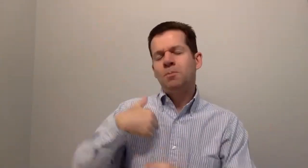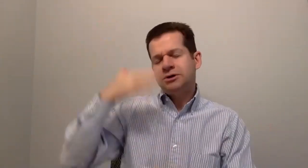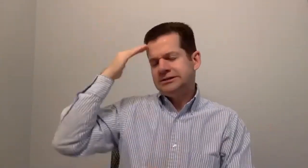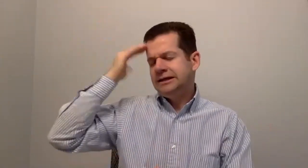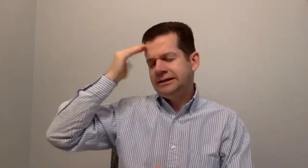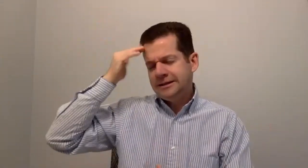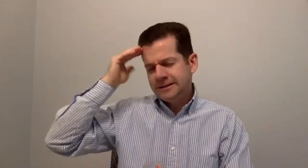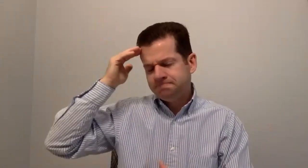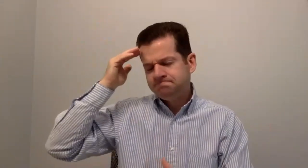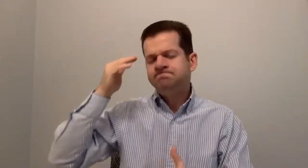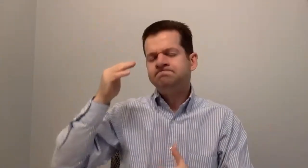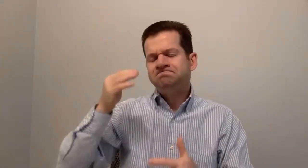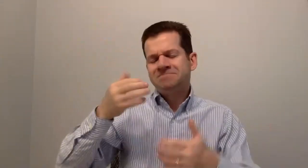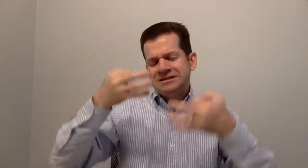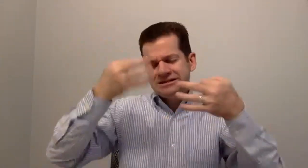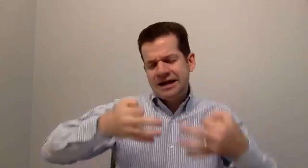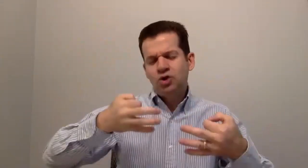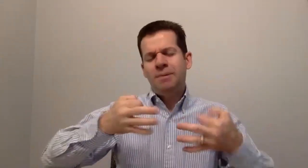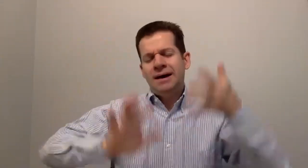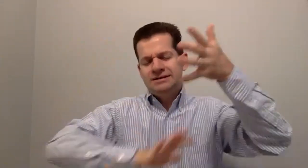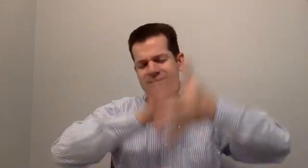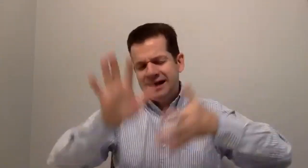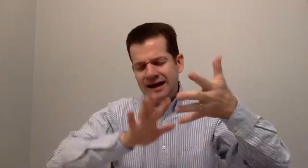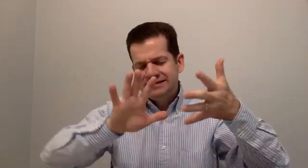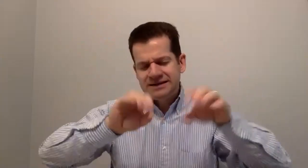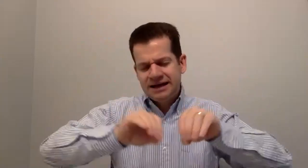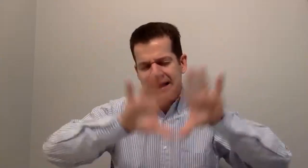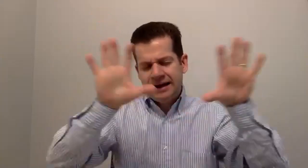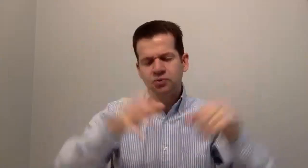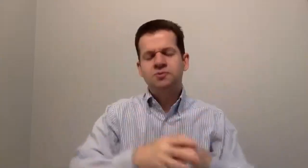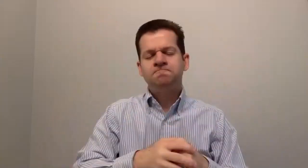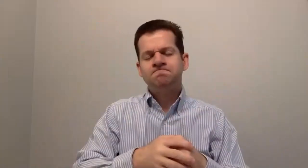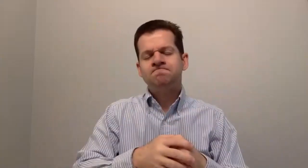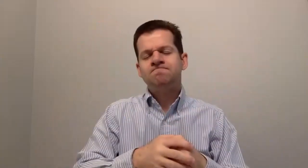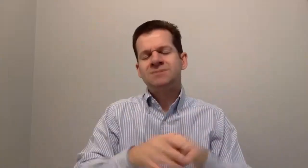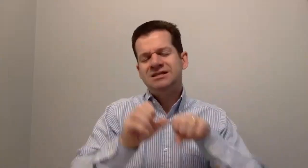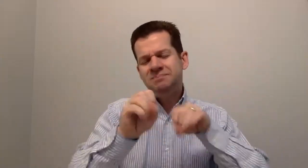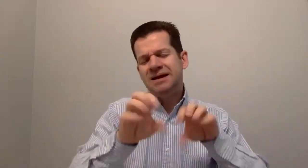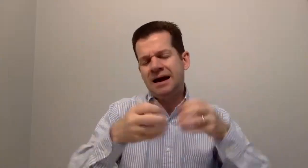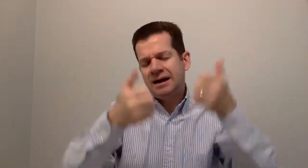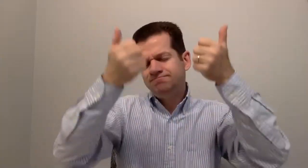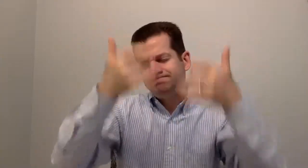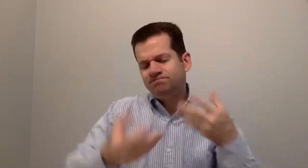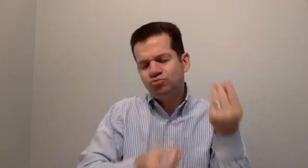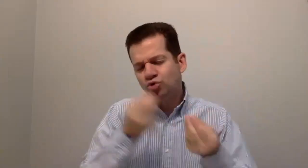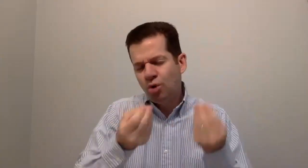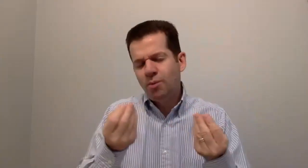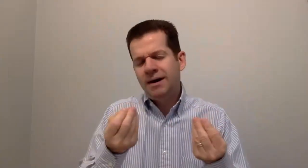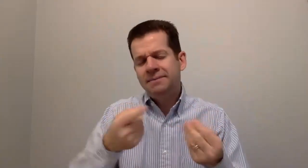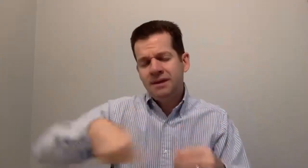eu possa entender certo, Pai, sinais, claro, explicar como, Pai,